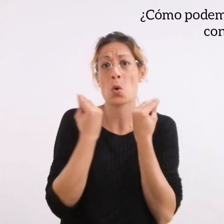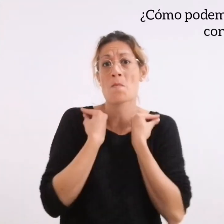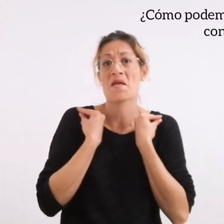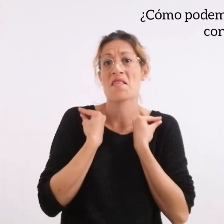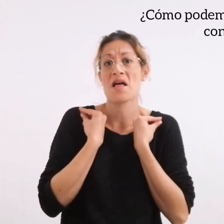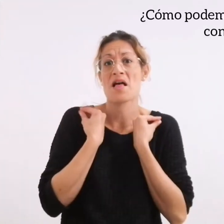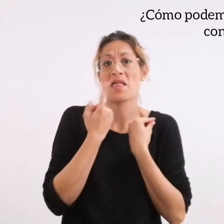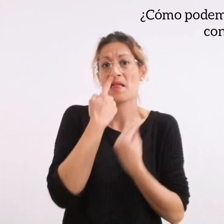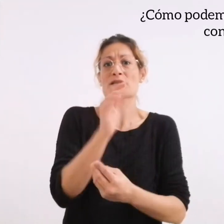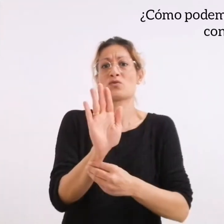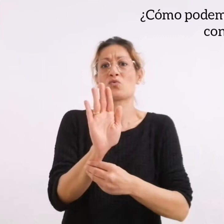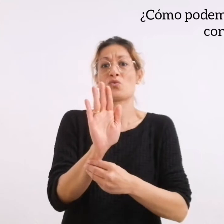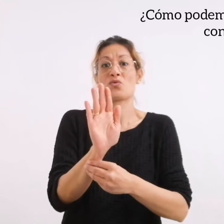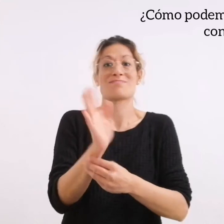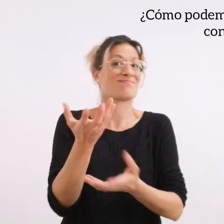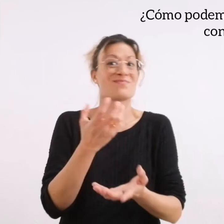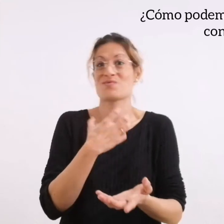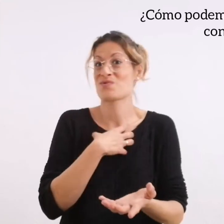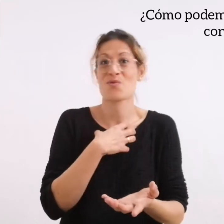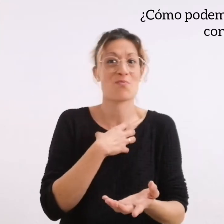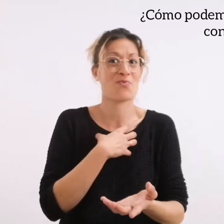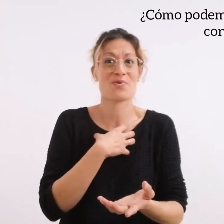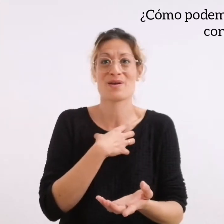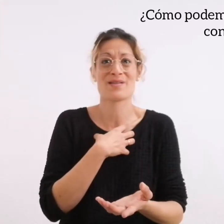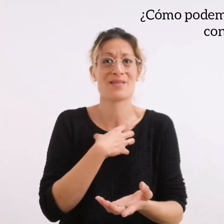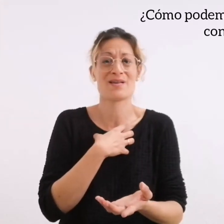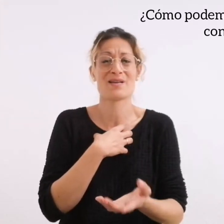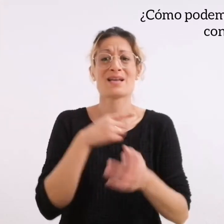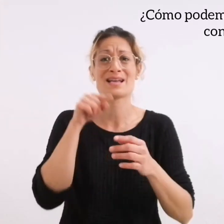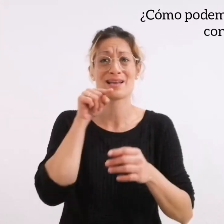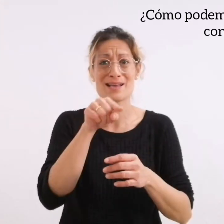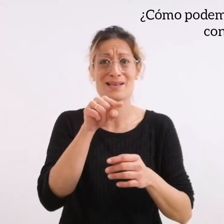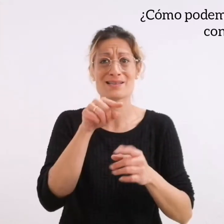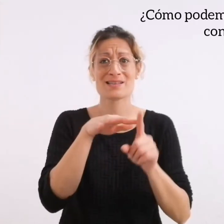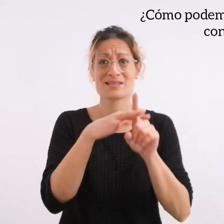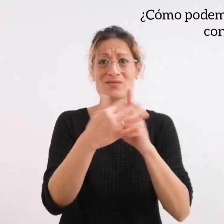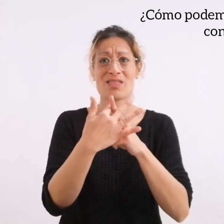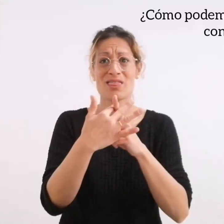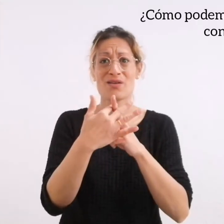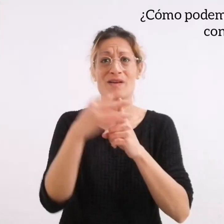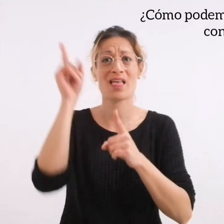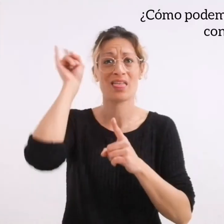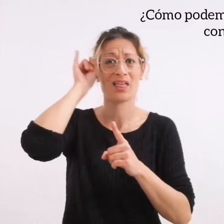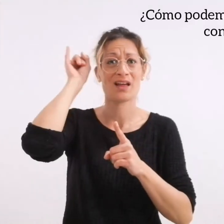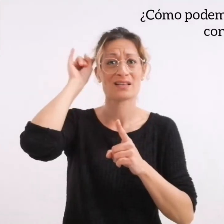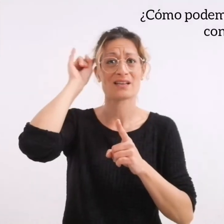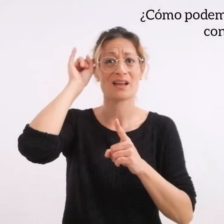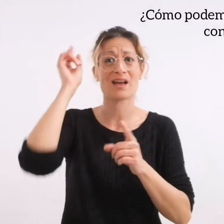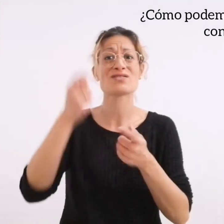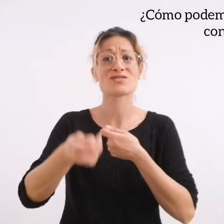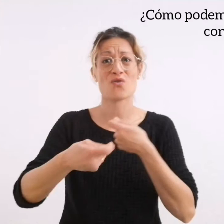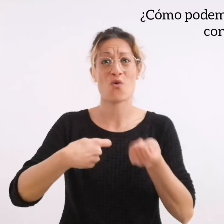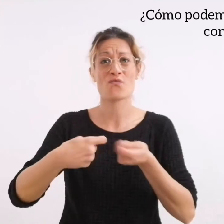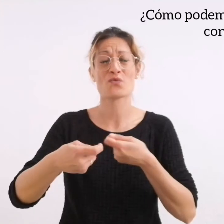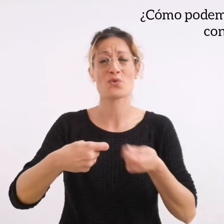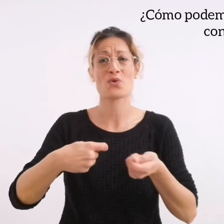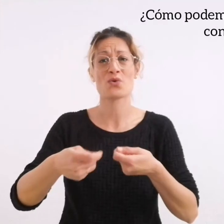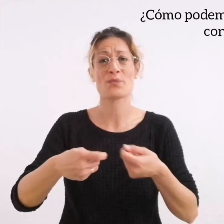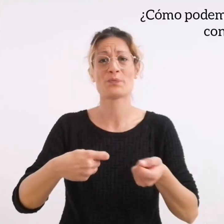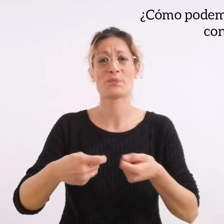es inconsciente. Es el alcohol y a veces los demonios que utilizan esa persona. Porque la verdad que nunca hemos visto una noticia que diga esta